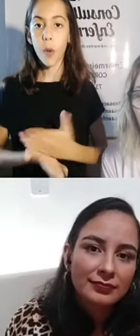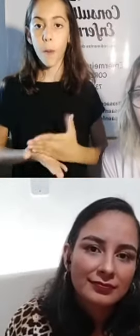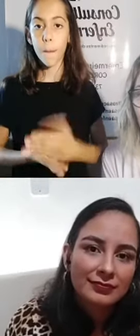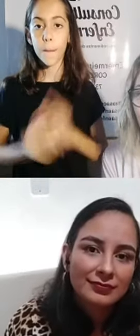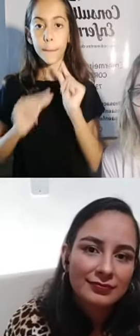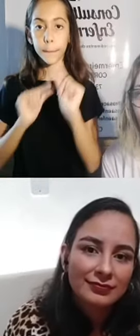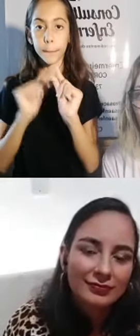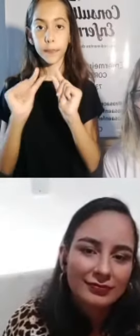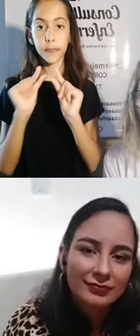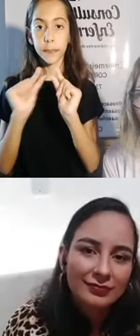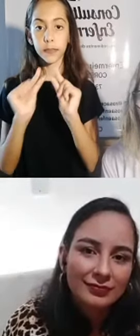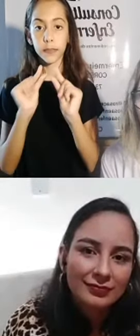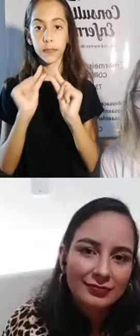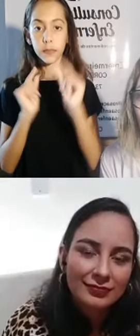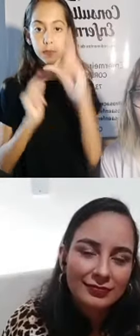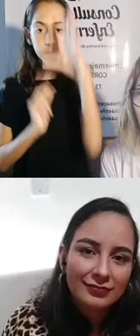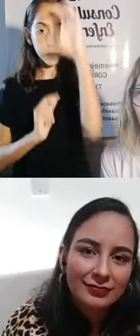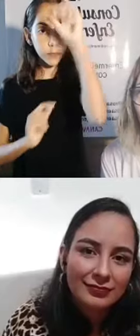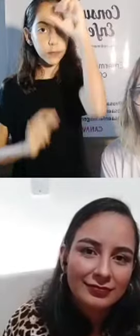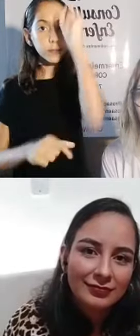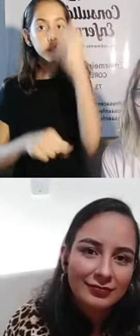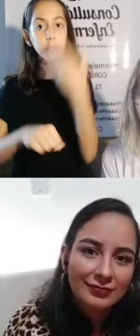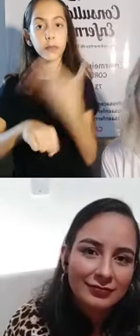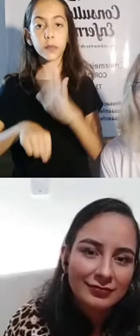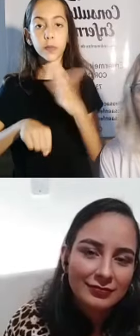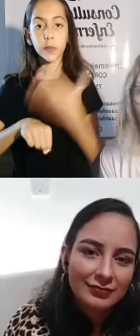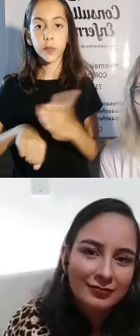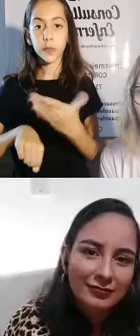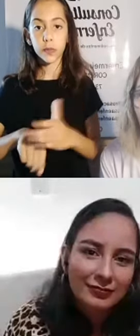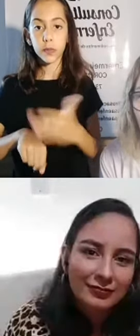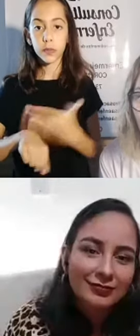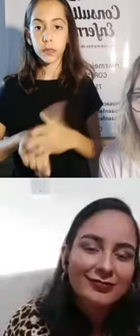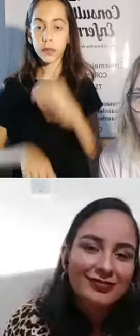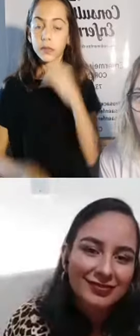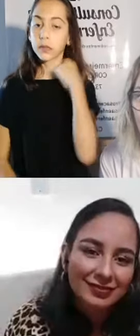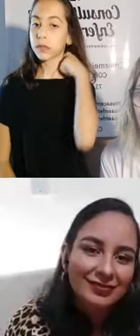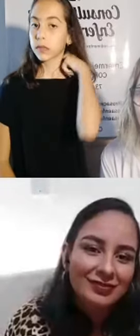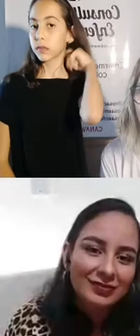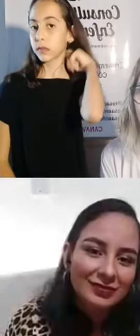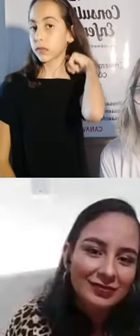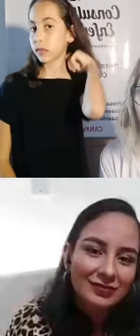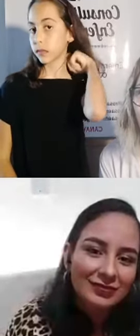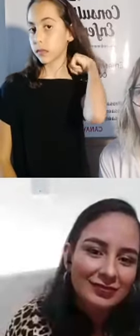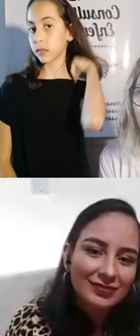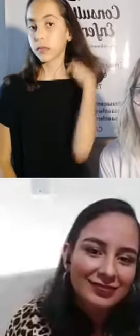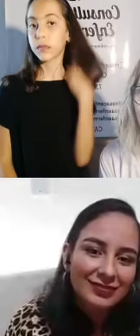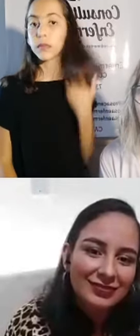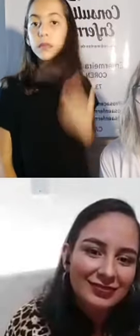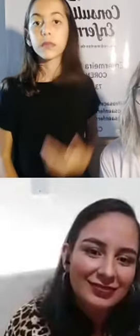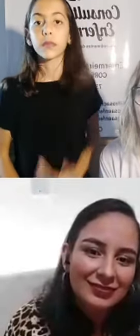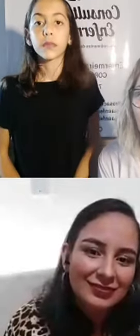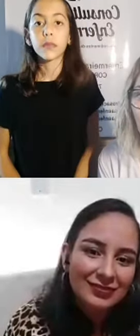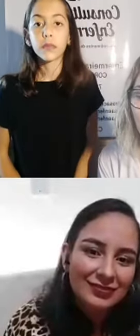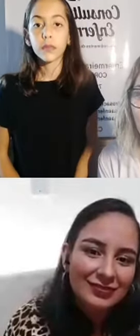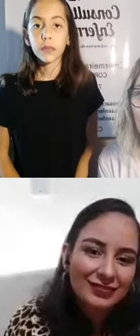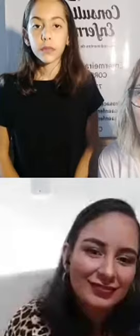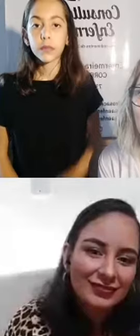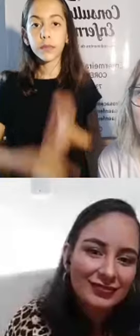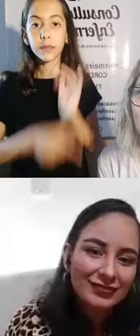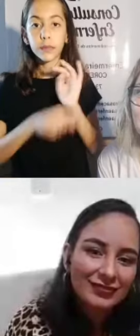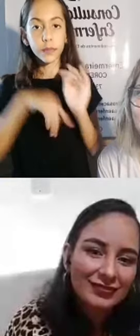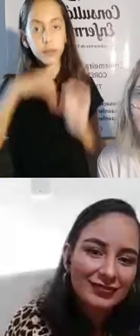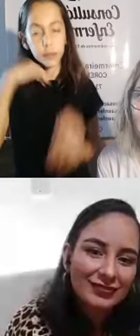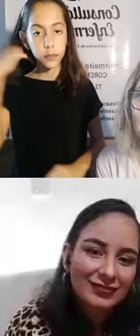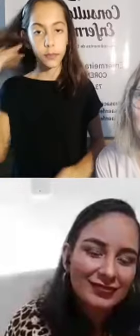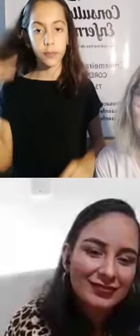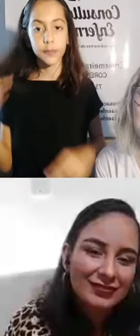de aprendizado e conseguiu captar com muita rapidez. Então, ela tem auxiliado aqui a mamãe